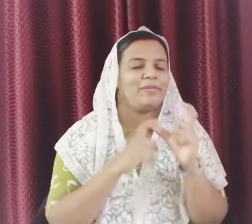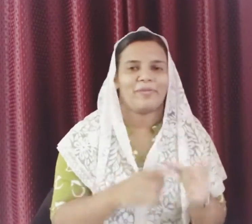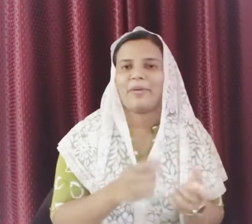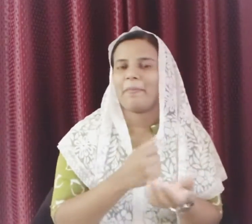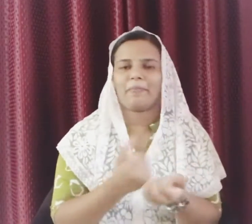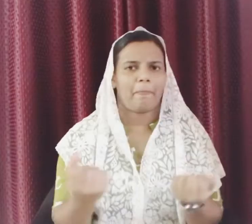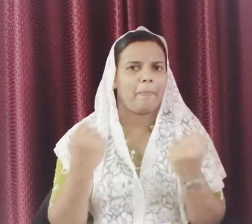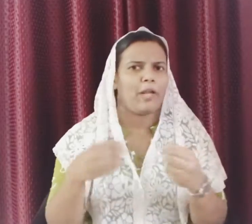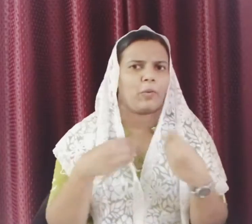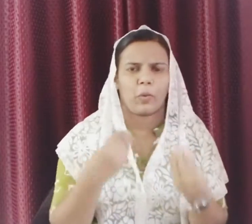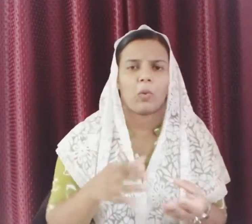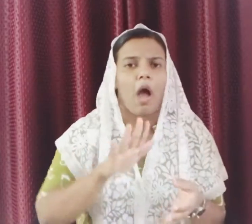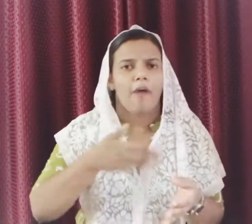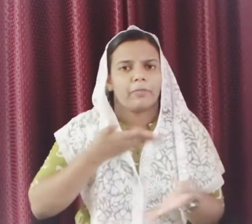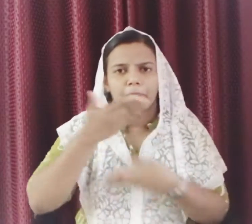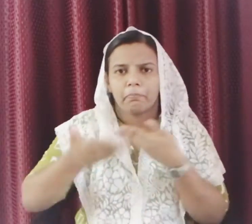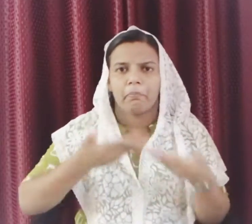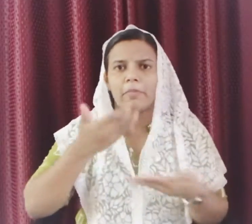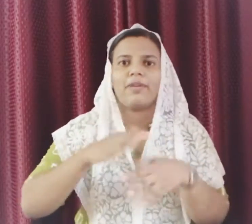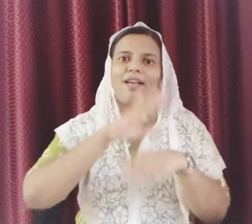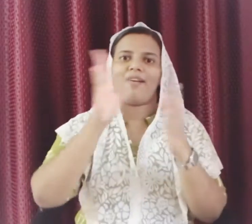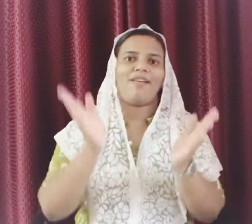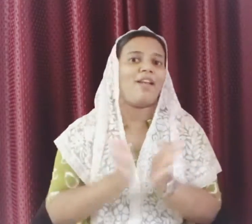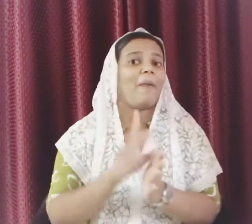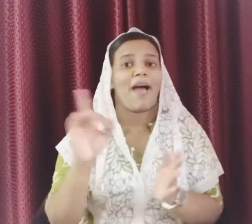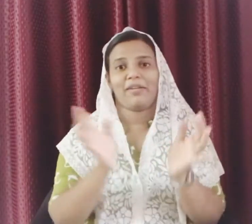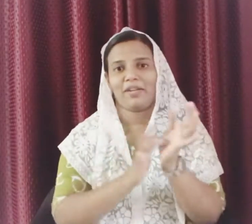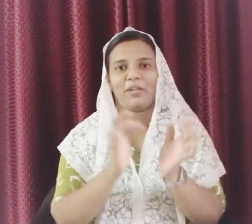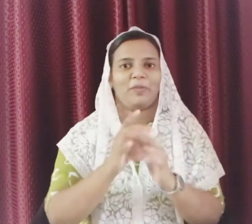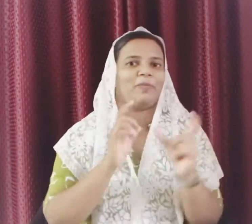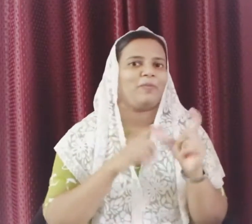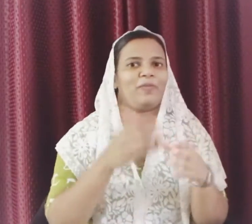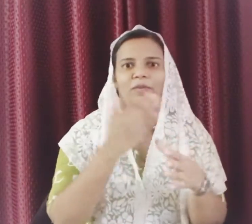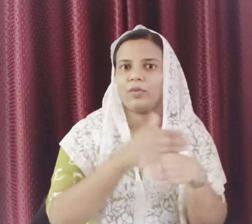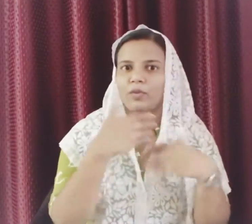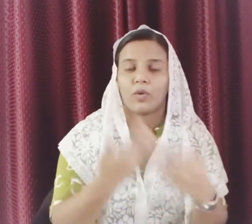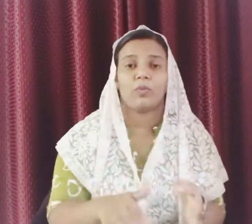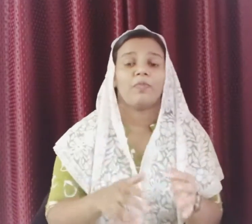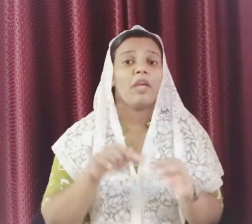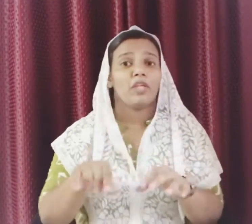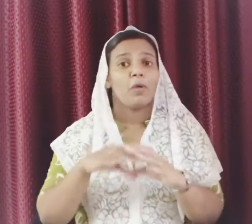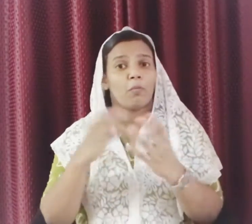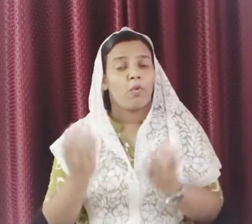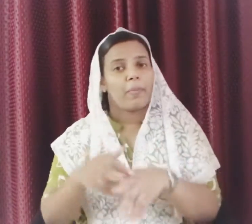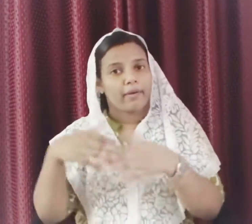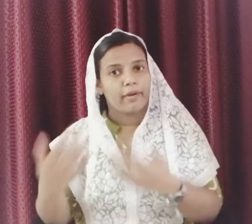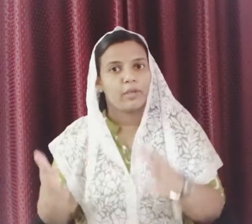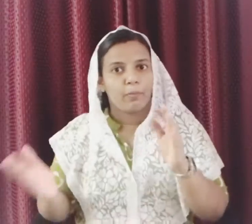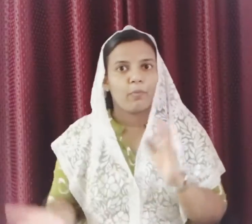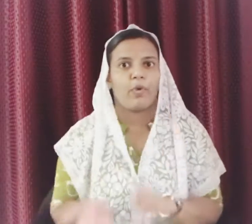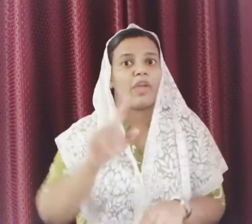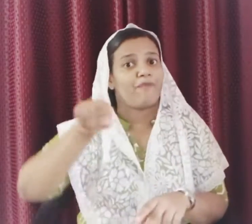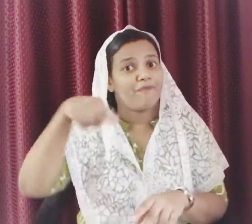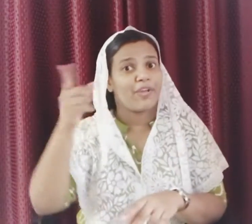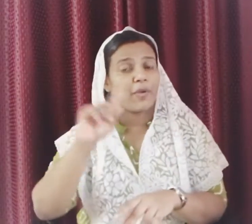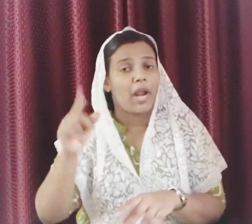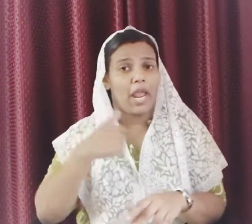അവർക്ക് ഉപദേശം കൊടുത്തു, അവർക്ക് വേണ്ടുന്നതൊക്കെ പറഞ്ഞു കൊടുത്തു. അപ്പം യേശു ഭൂമിയിൽ നിന്ന് എടുക്കപ്പെടുമ്പോൾ യേശു പറഞ്ഞത്, ഞാൻ വേറെ ഒരാളെ, എന്നെ പോലെ